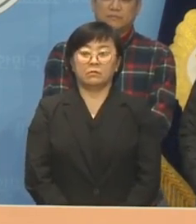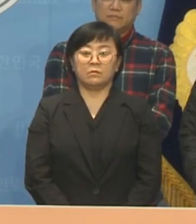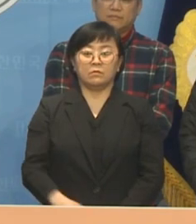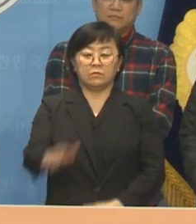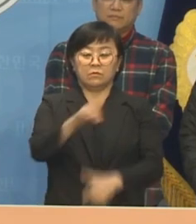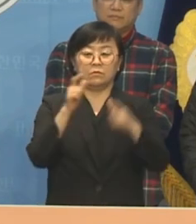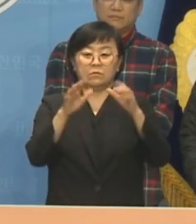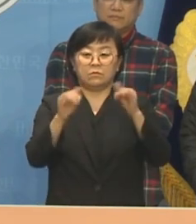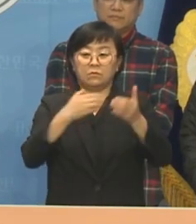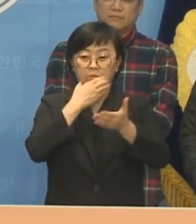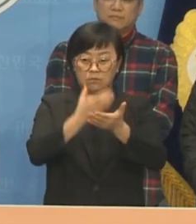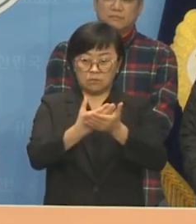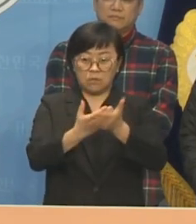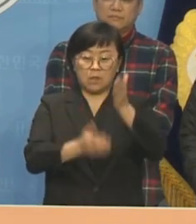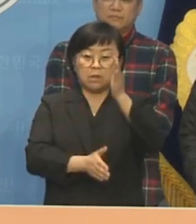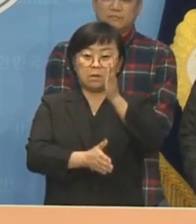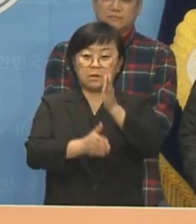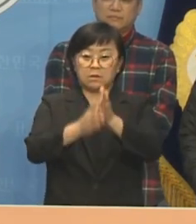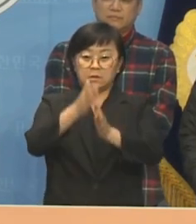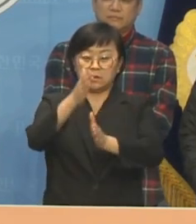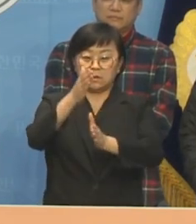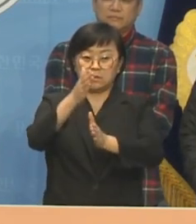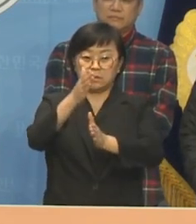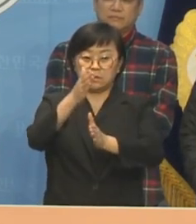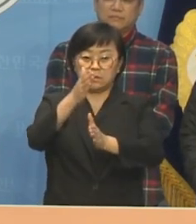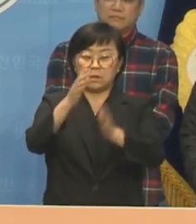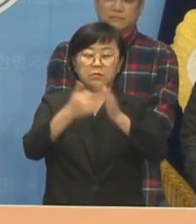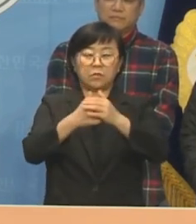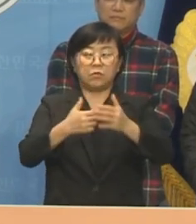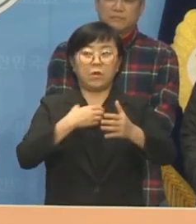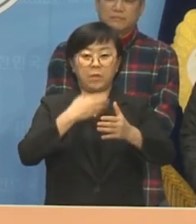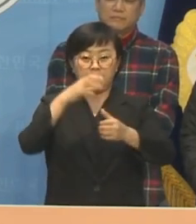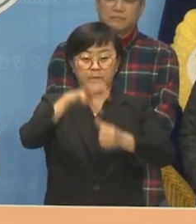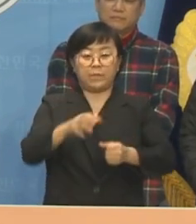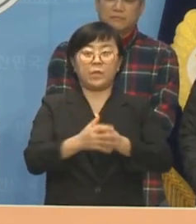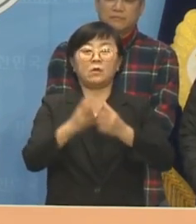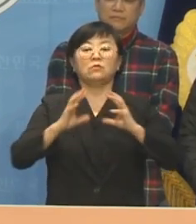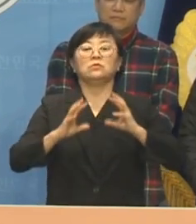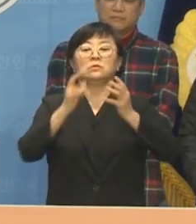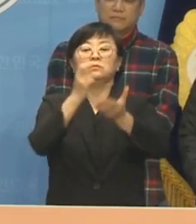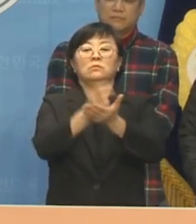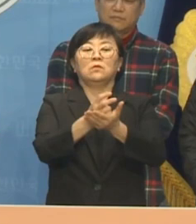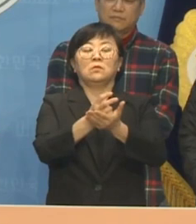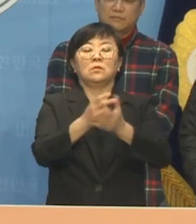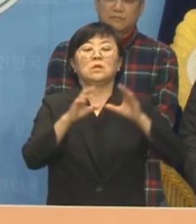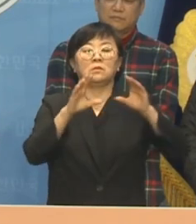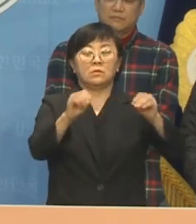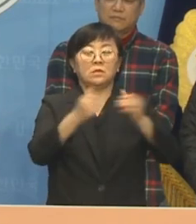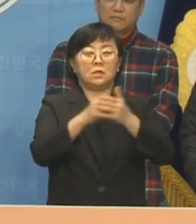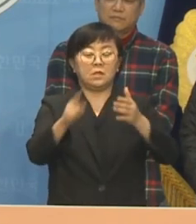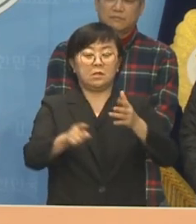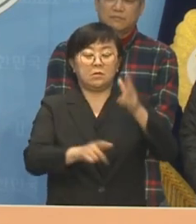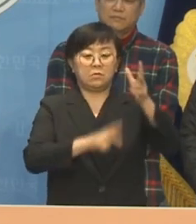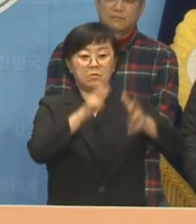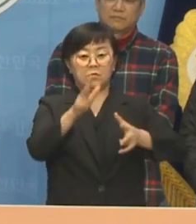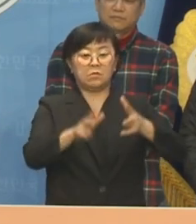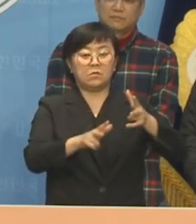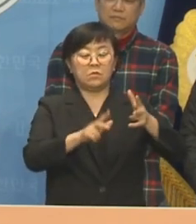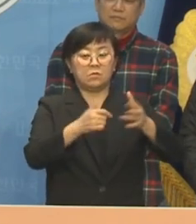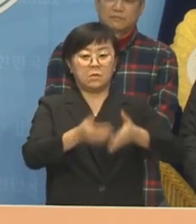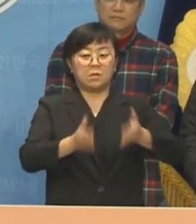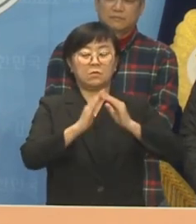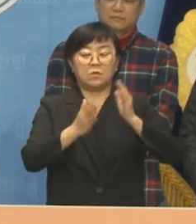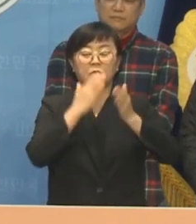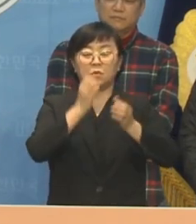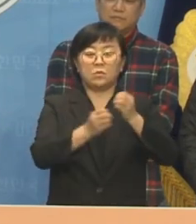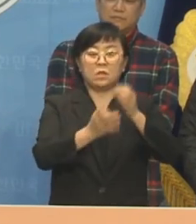우리 주민을 속이고 시민을 위험에 빠뜨리면서 국제법으로 금지된 대량 살상무기 공장 건설을 강행하는